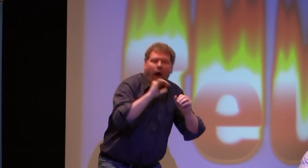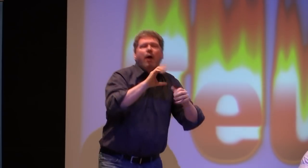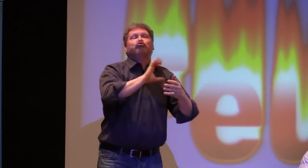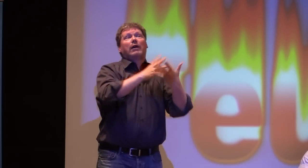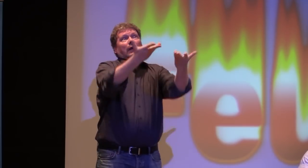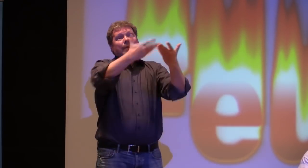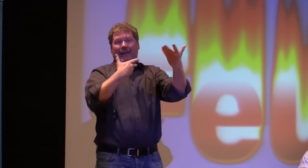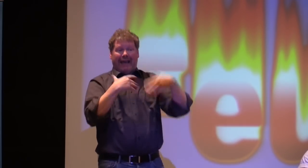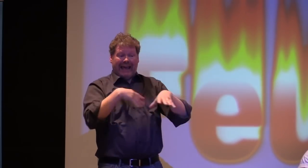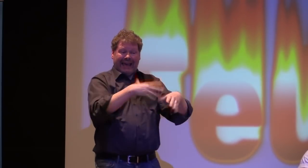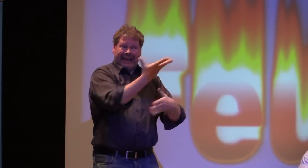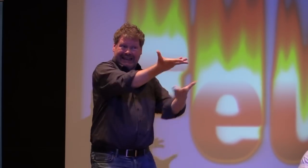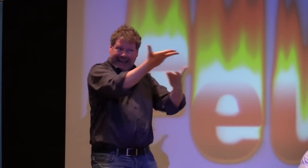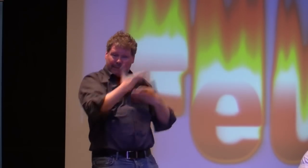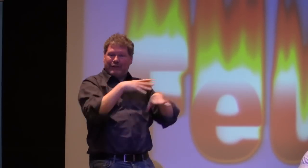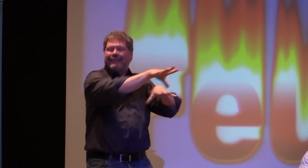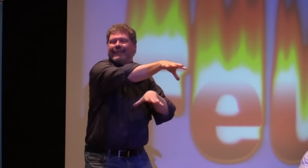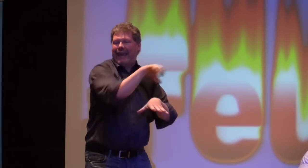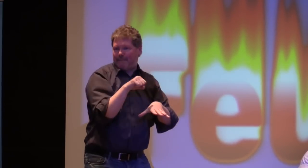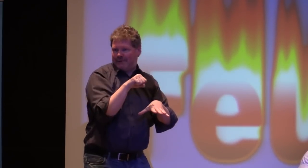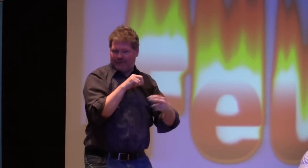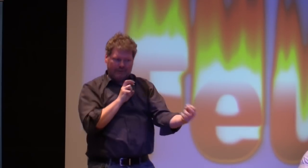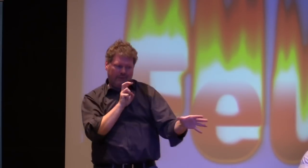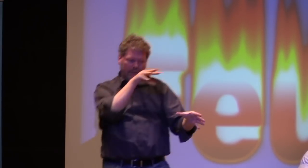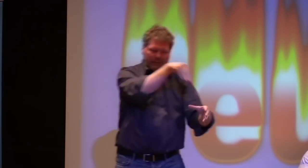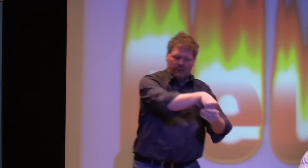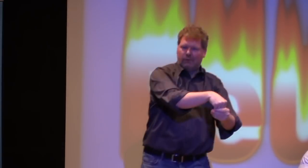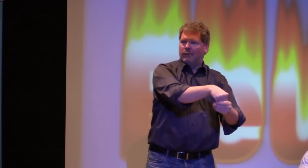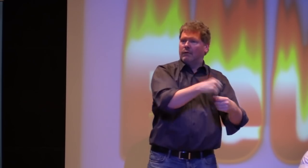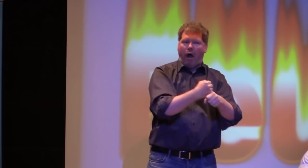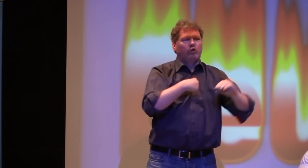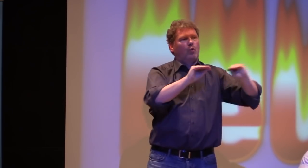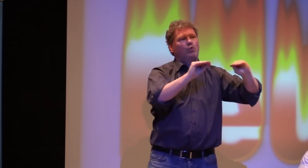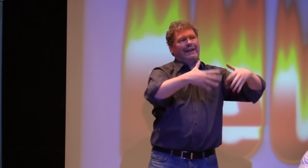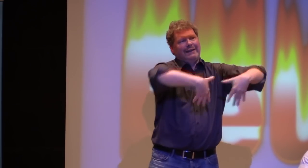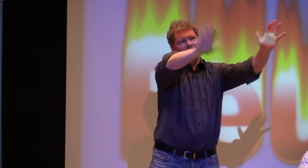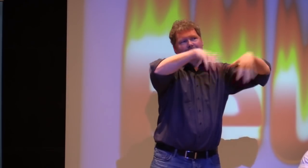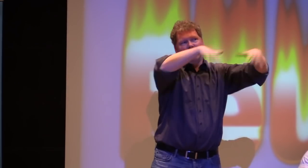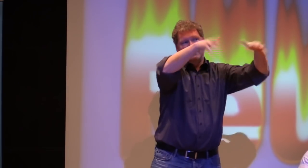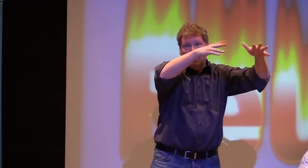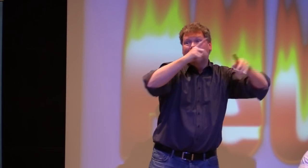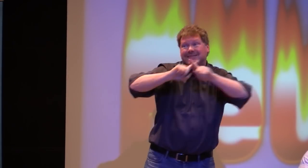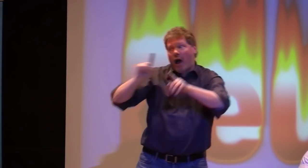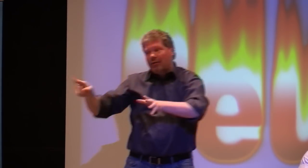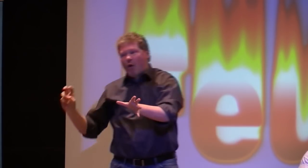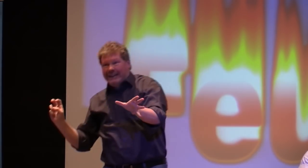Ich selber zum Beispiel bin ja auch Dozent an der Uni und habe diese Chance bekommen, die ich dann auch genutzt habe. Und ich versuche